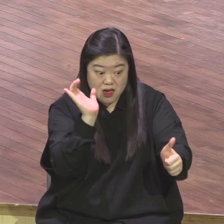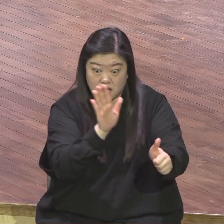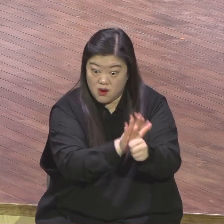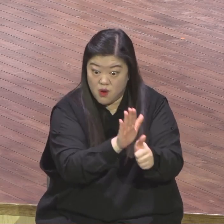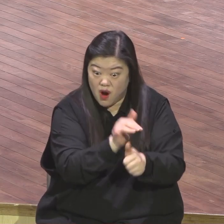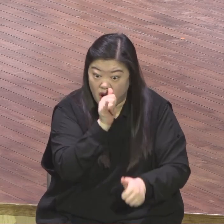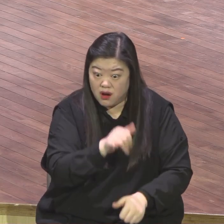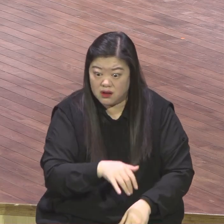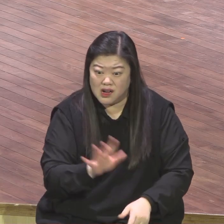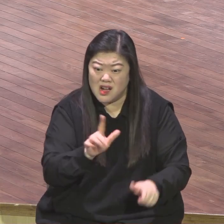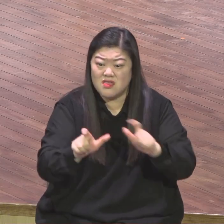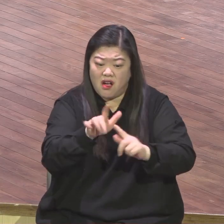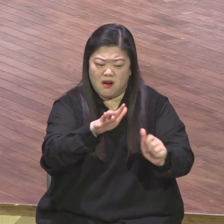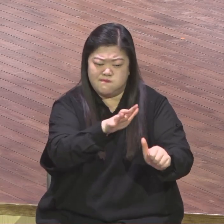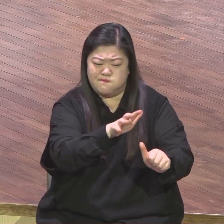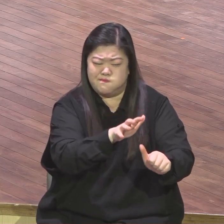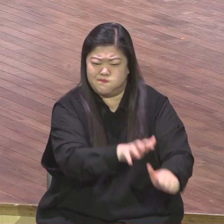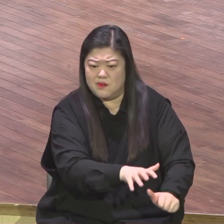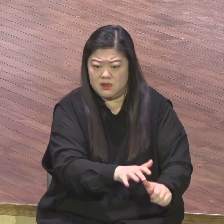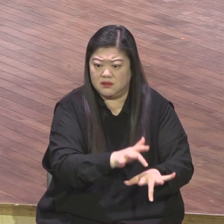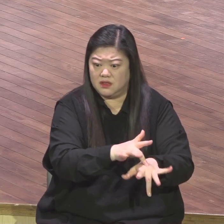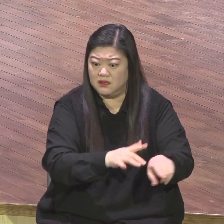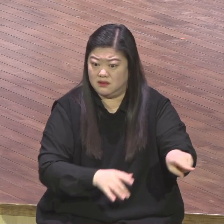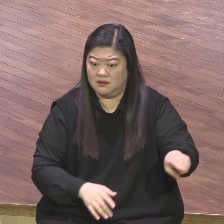멸해버렸었다. 멸하셨다.